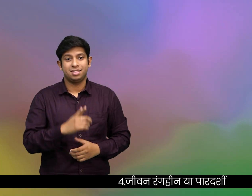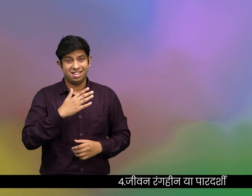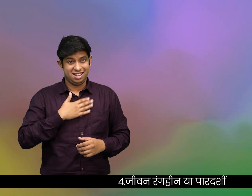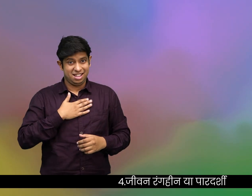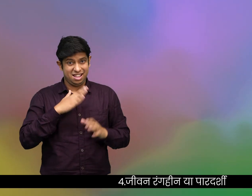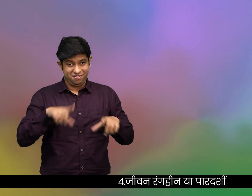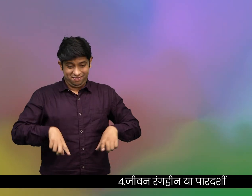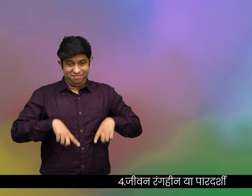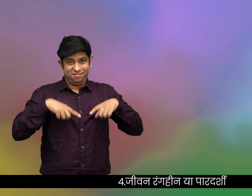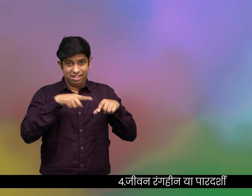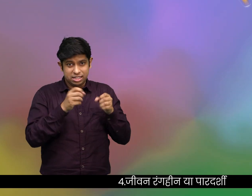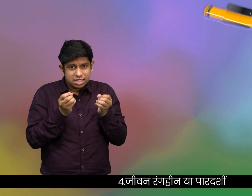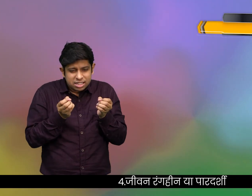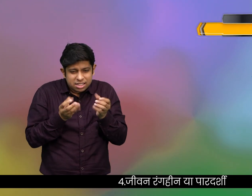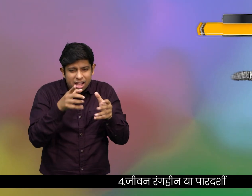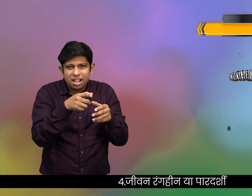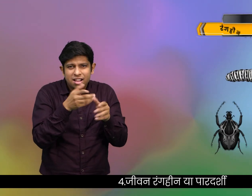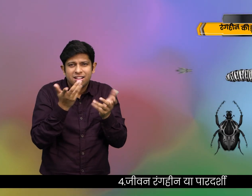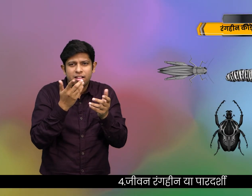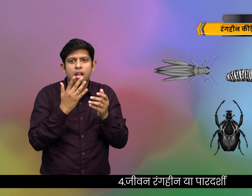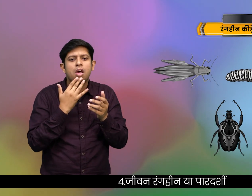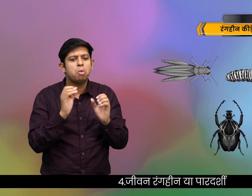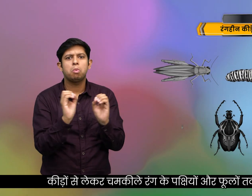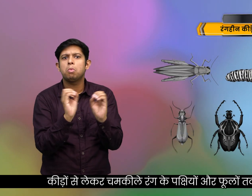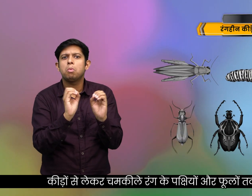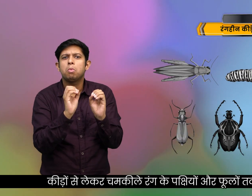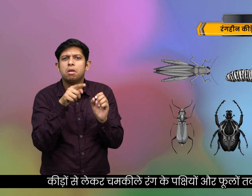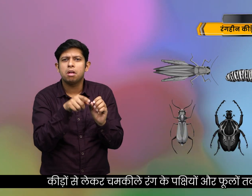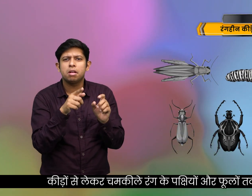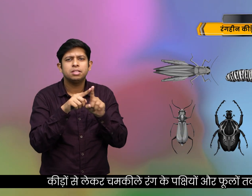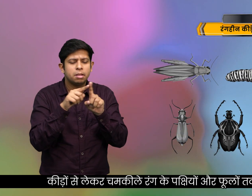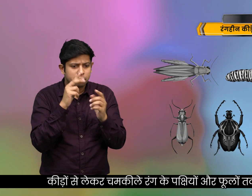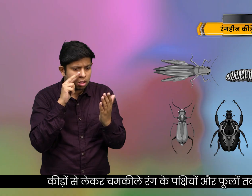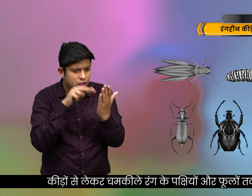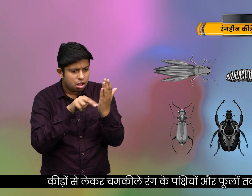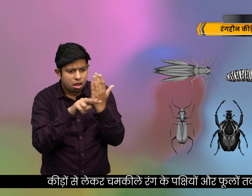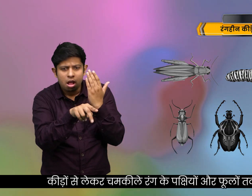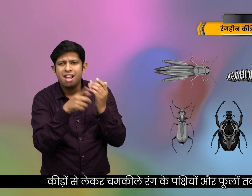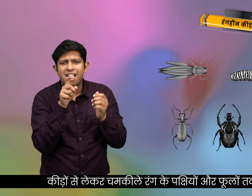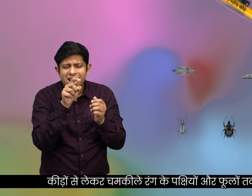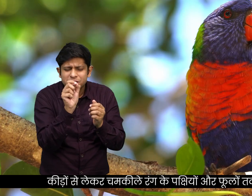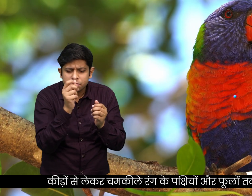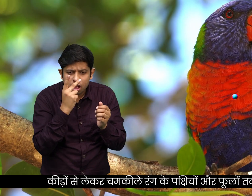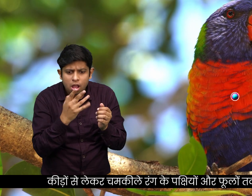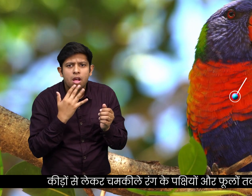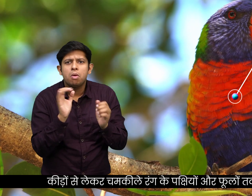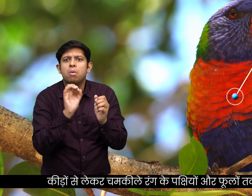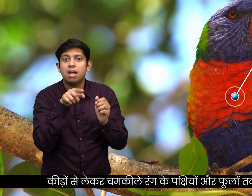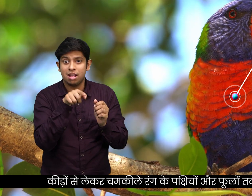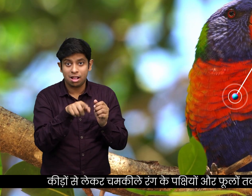चौथा, जीवन रंगहीन या पारदर्शी कीड़ों से लेकर चमकीले रंग के पशुओं और फूलों तक भी